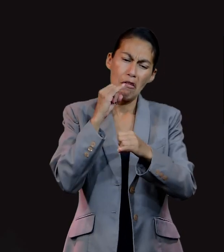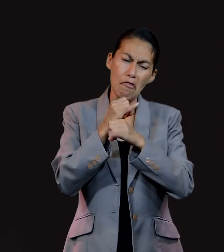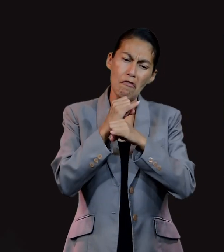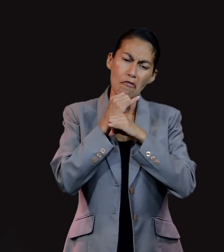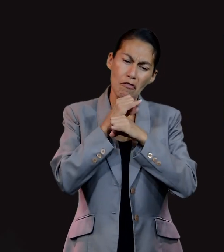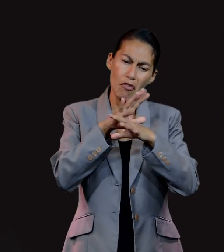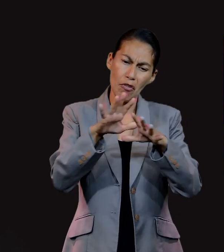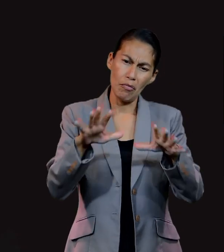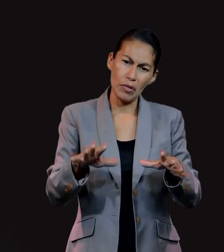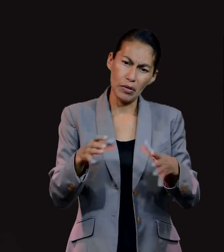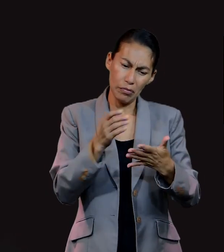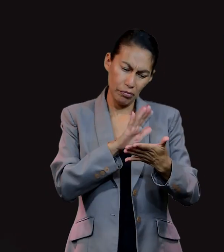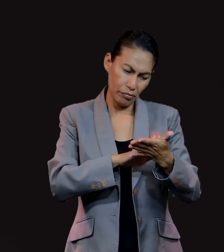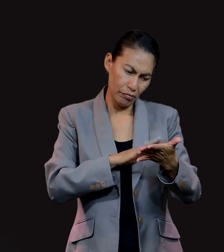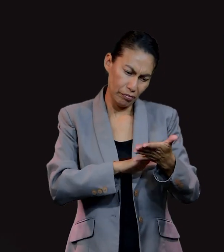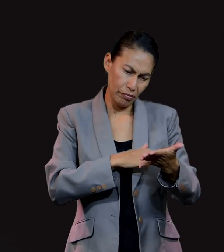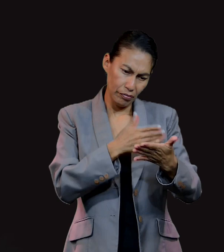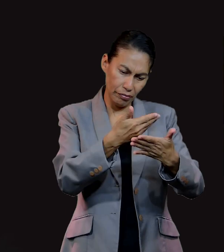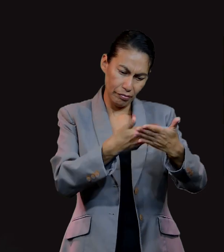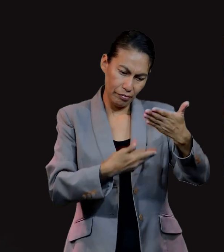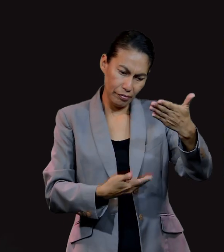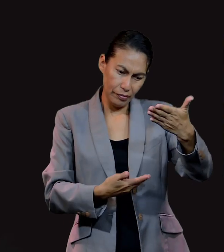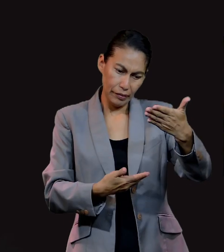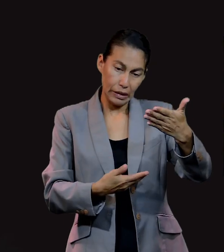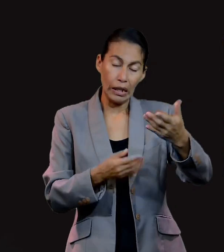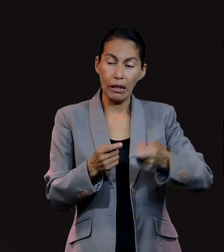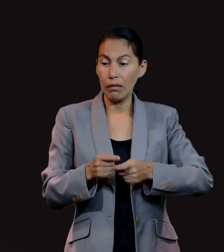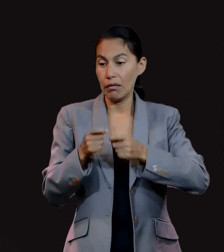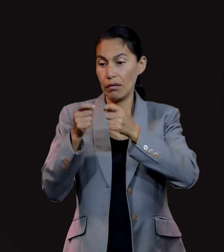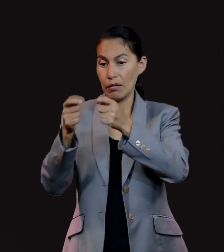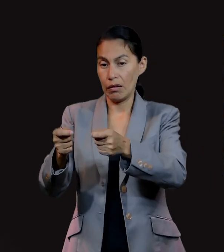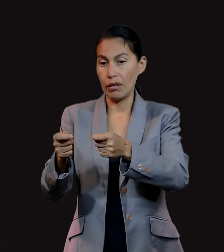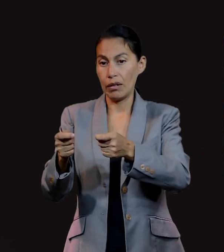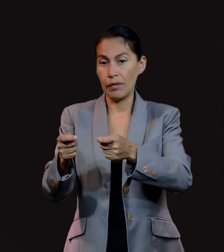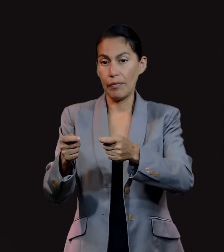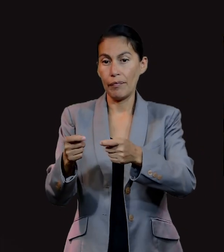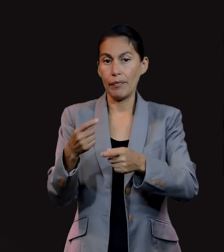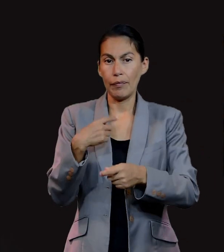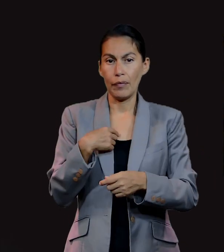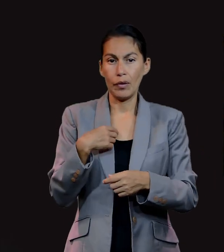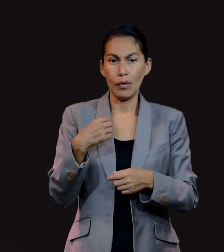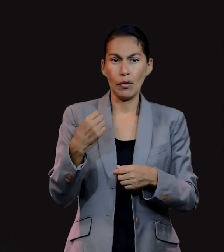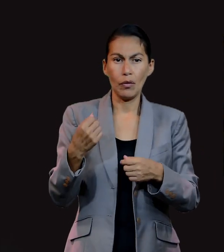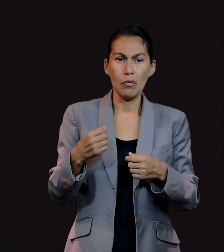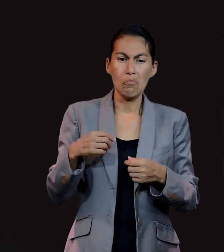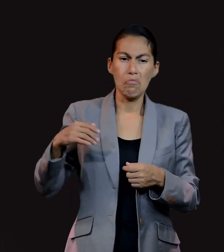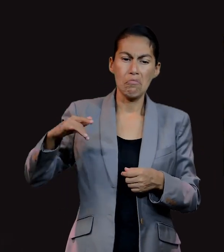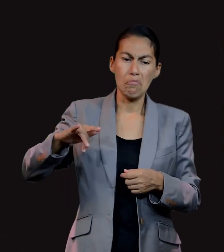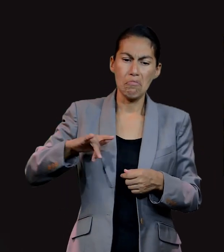asociación tuve un accidente de tránsito alguien